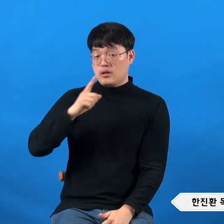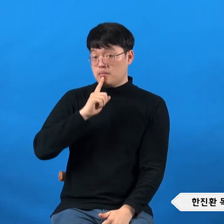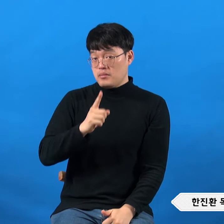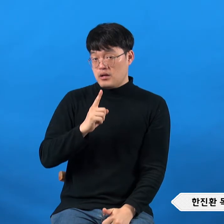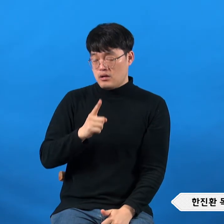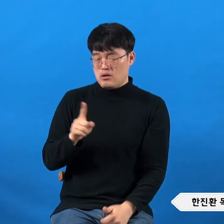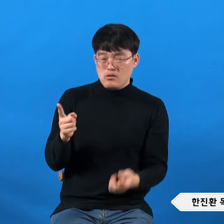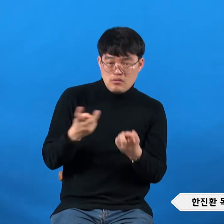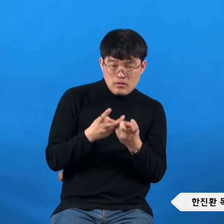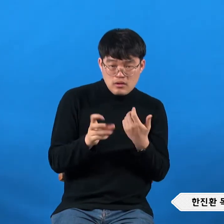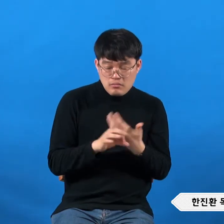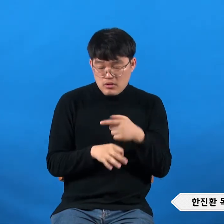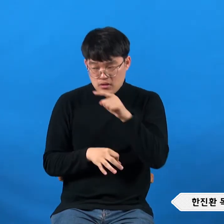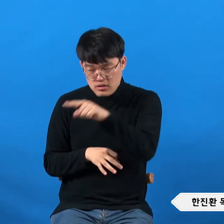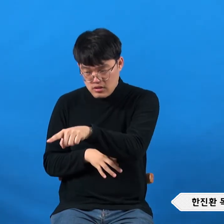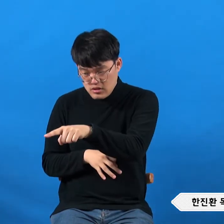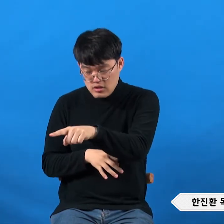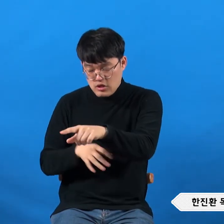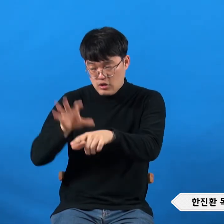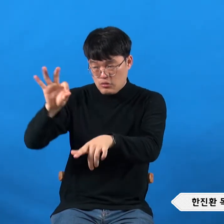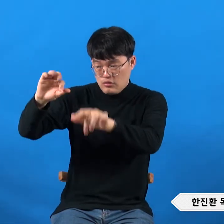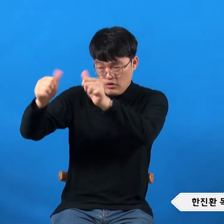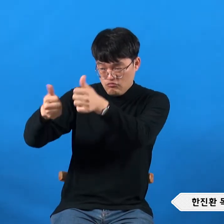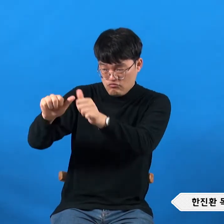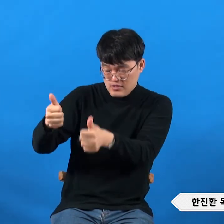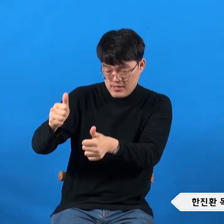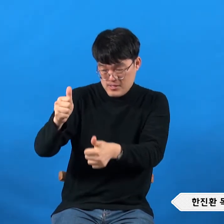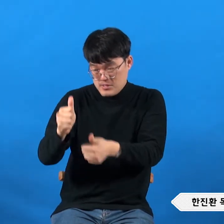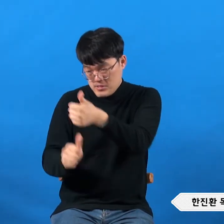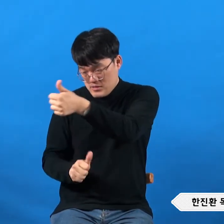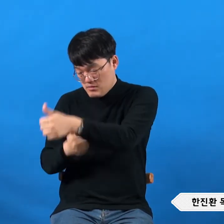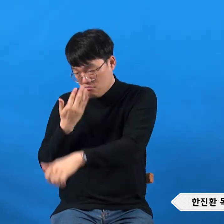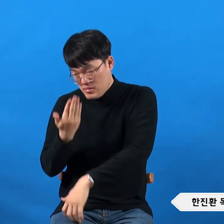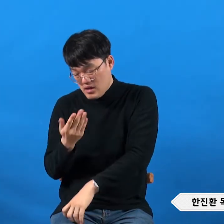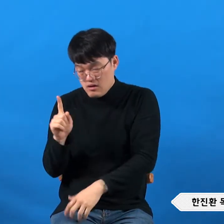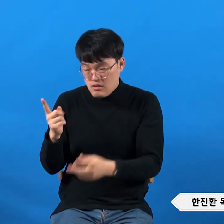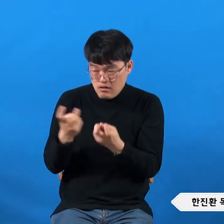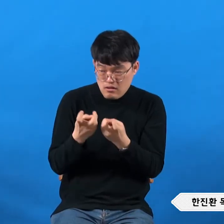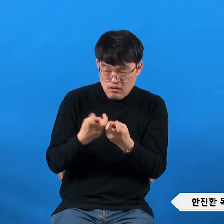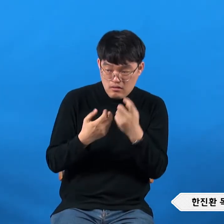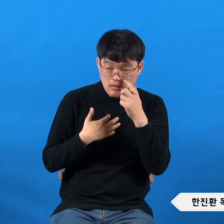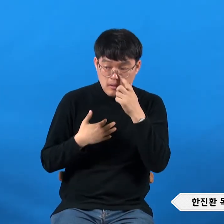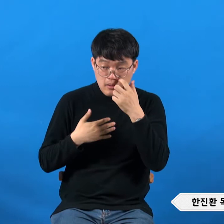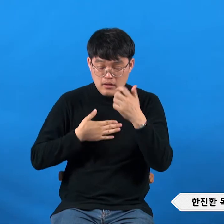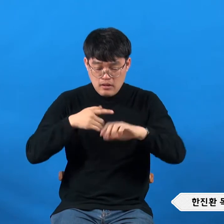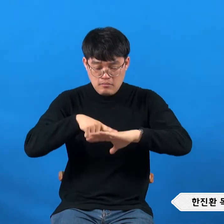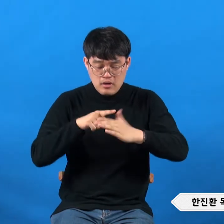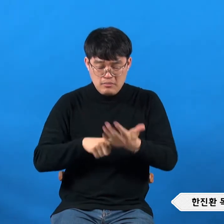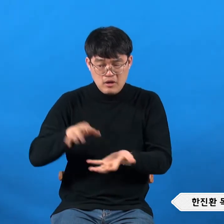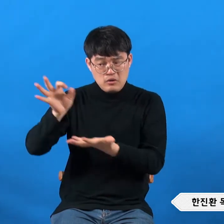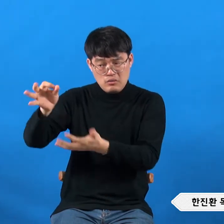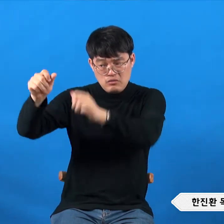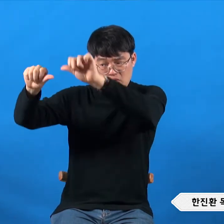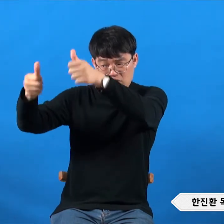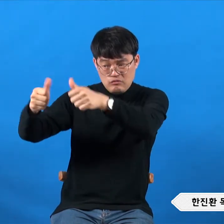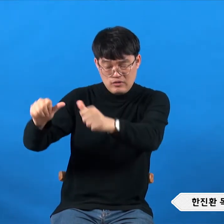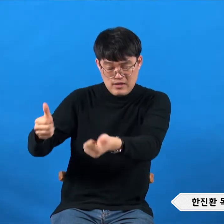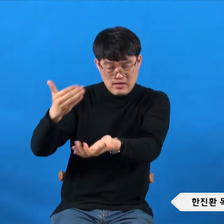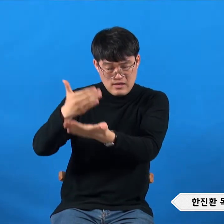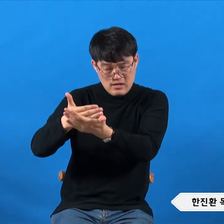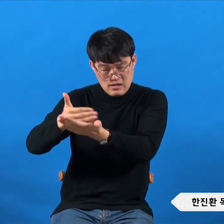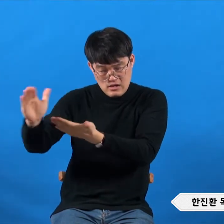그래서 오늘은 어떻게 하면 이 맘몬을 우리가 좀 이길 수 있을까? 내 마음에서 이 돈 우상, 이 맘몬을